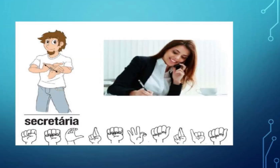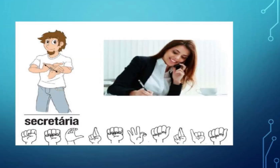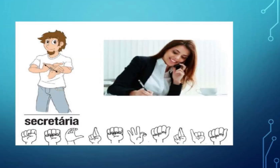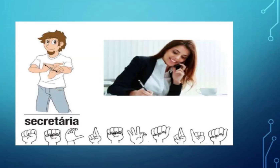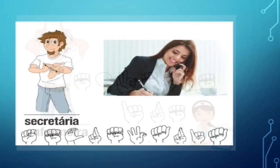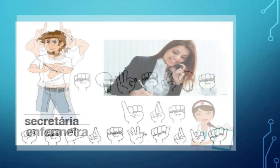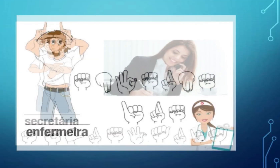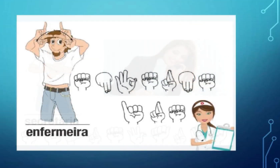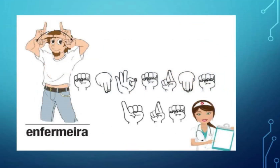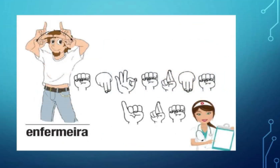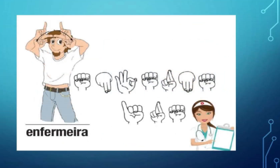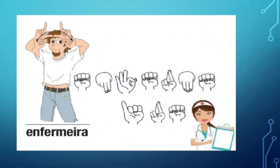Próximo.